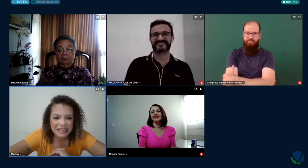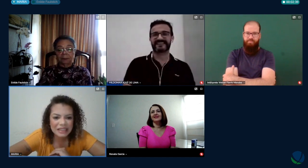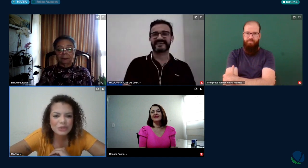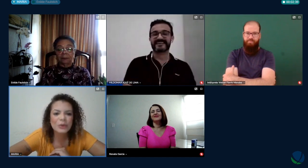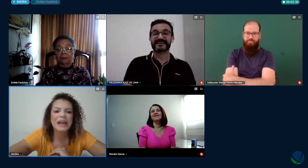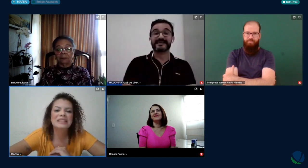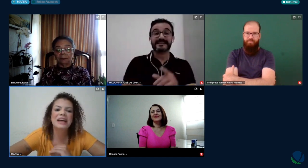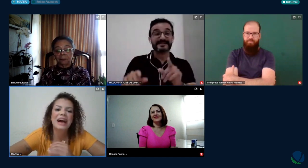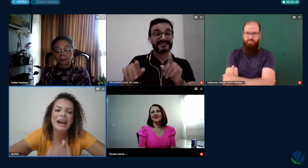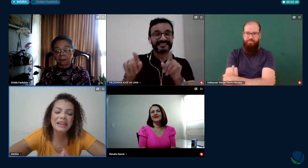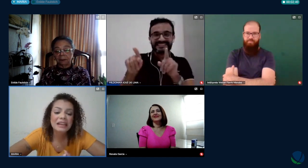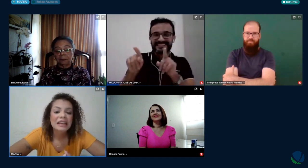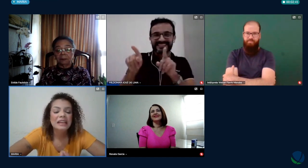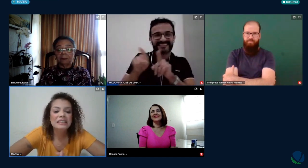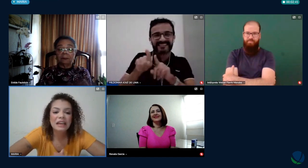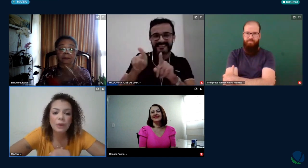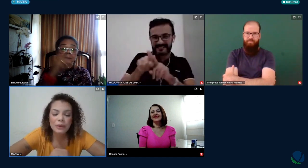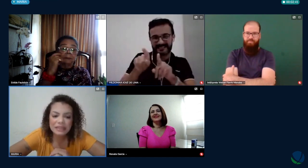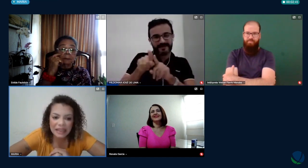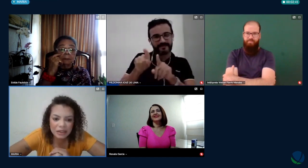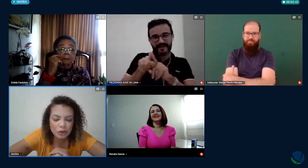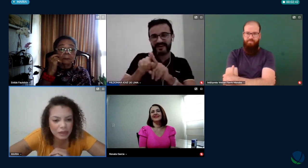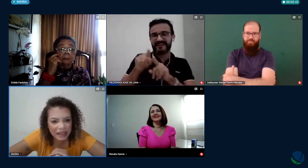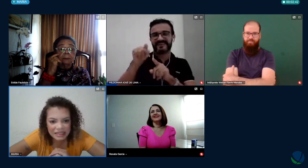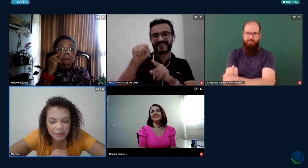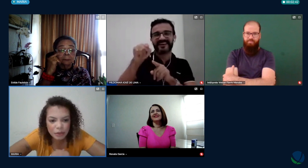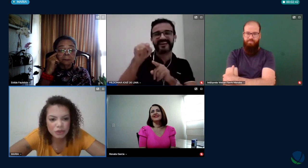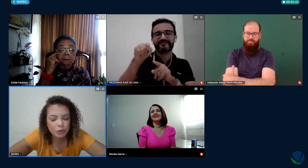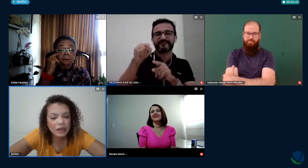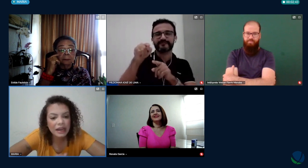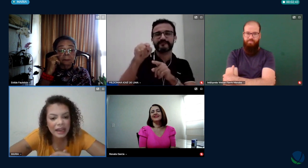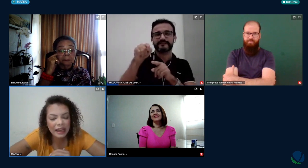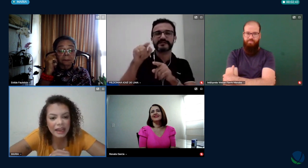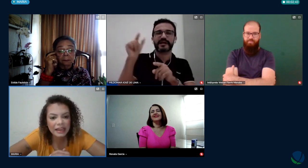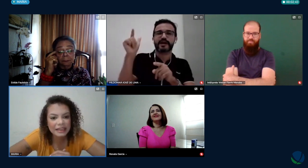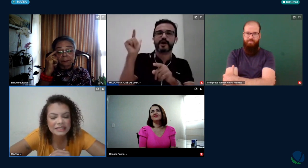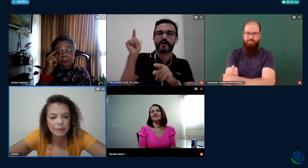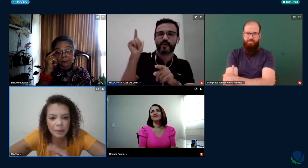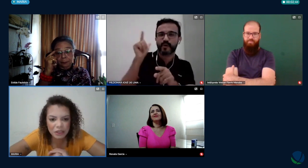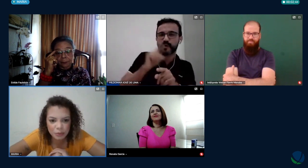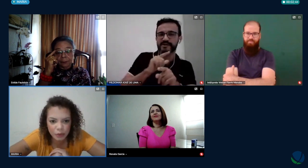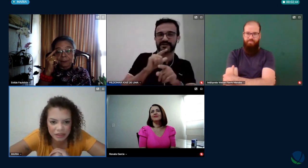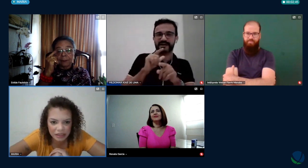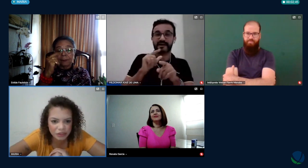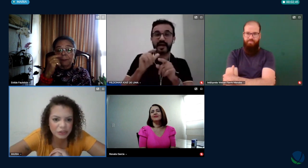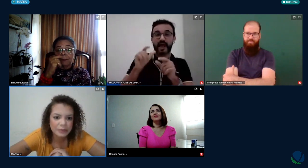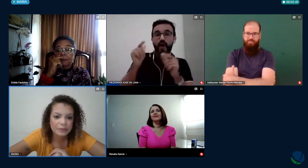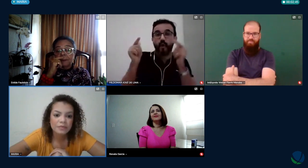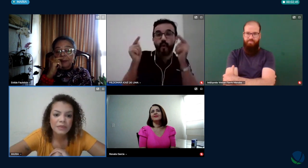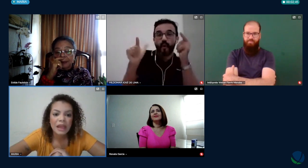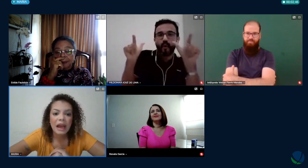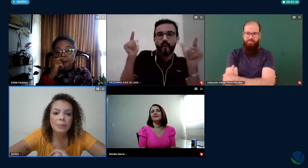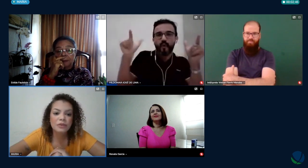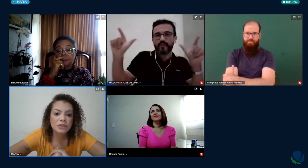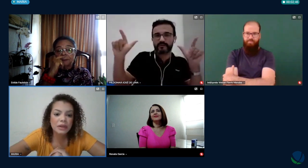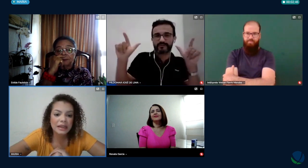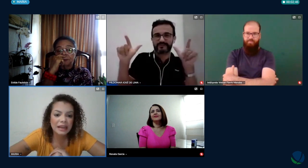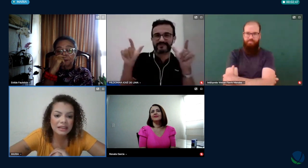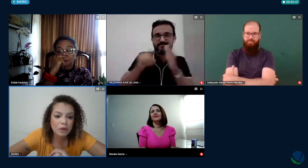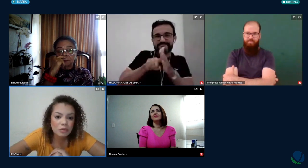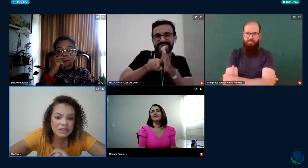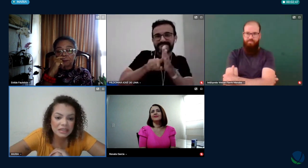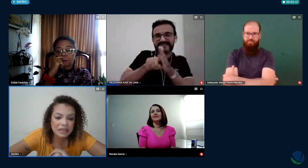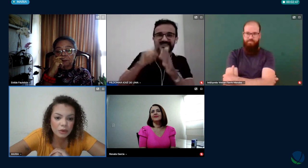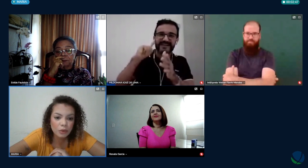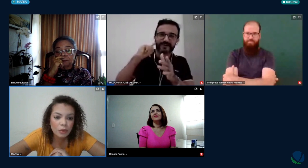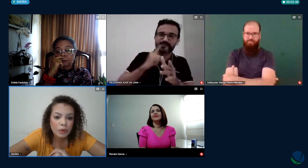Eu pesquiso essa área, então eu entendo que essa postura é extremamente importante. A professora